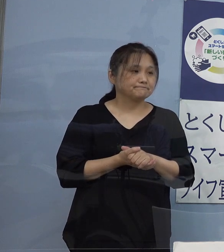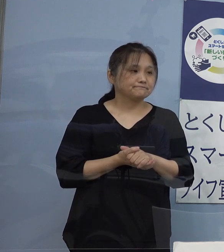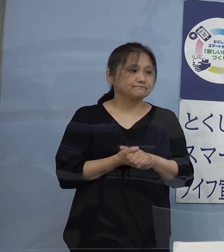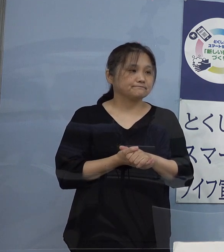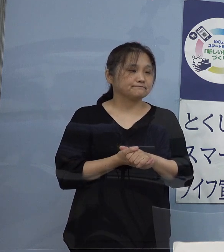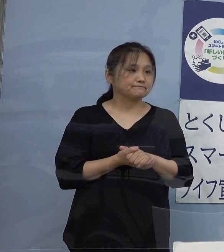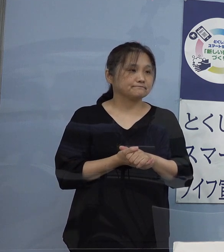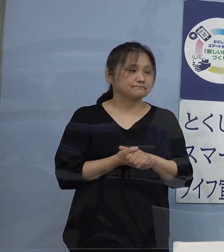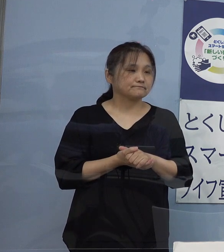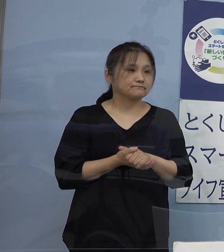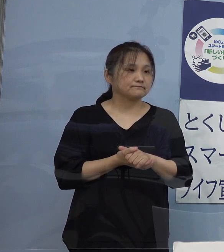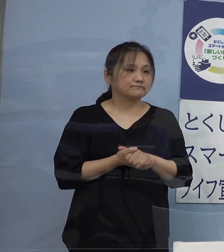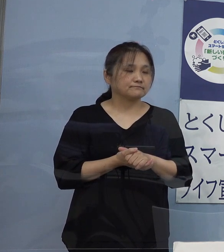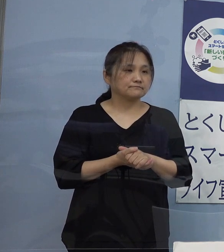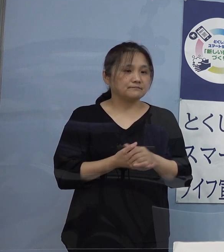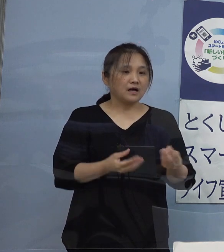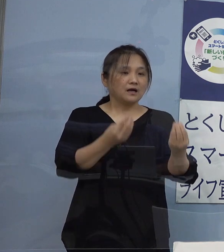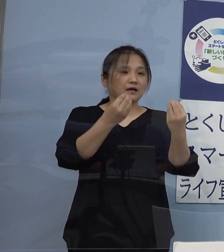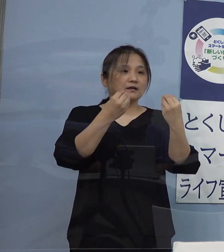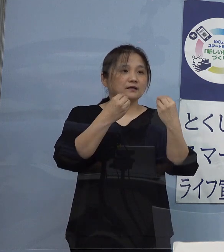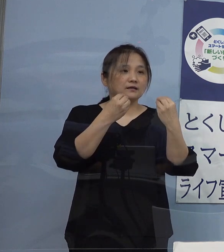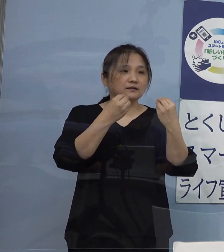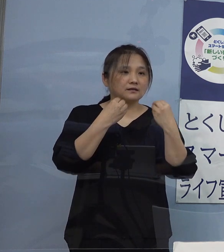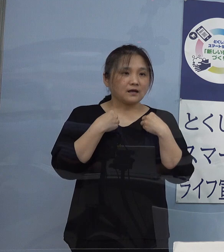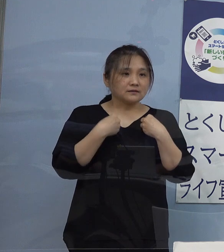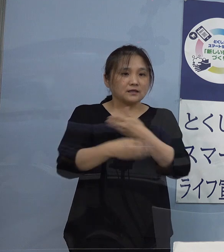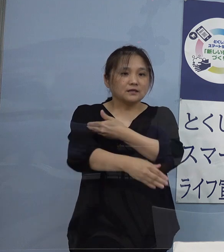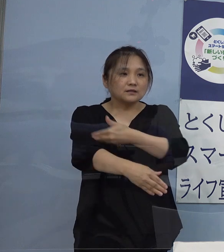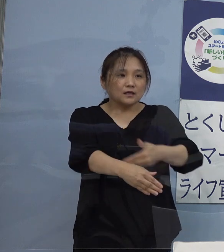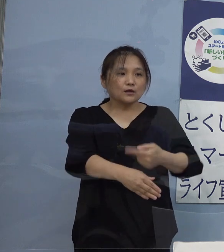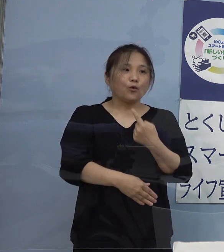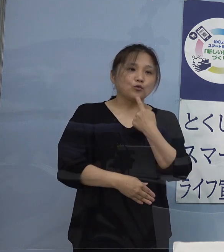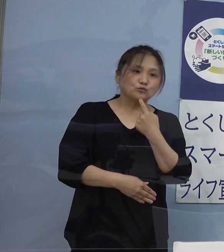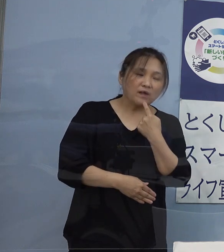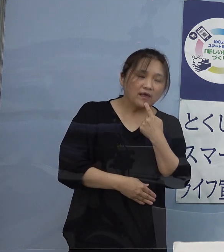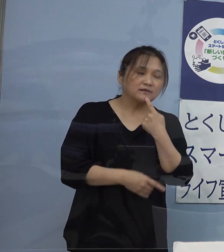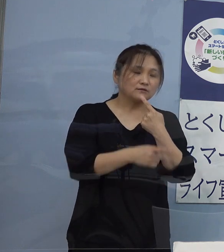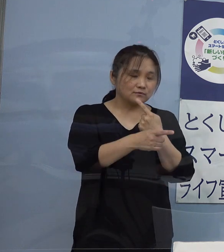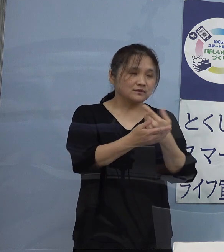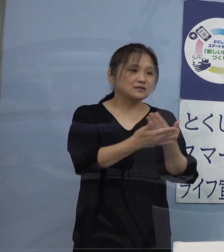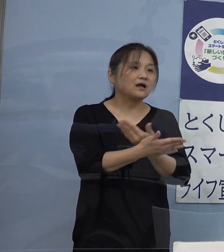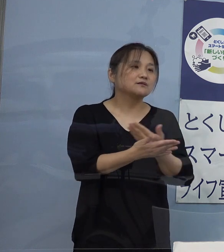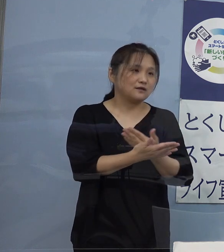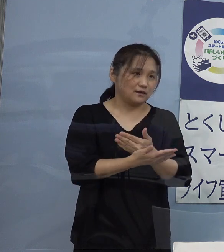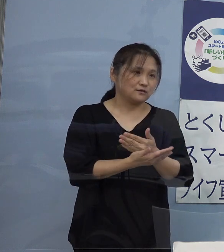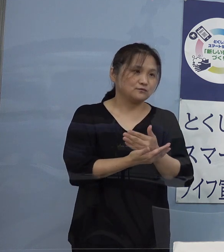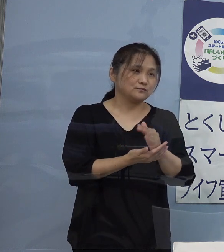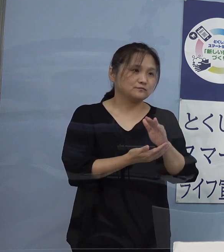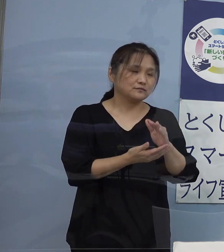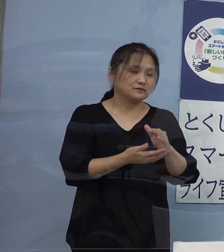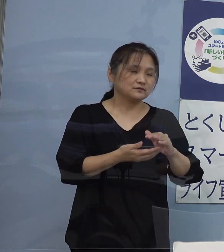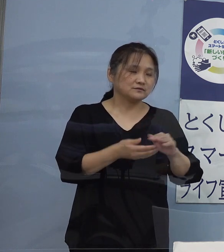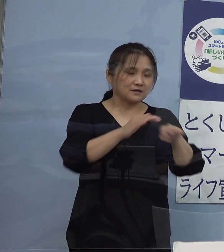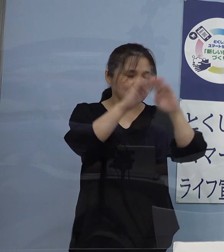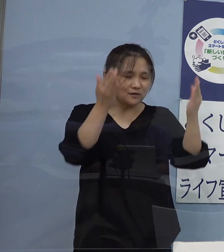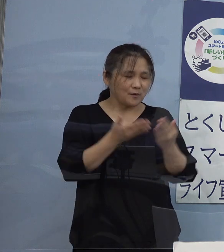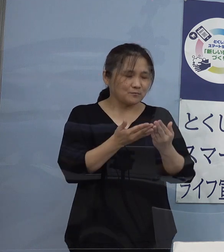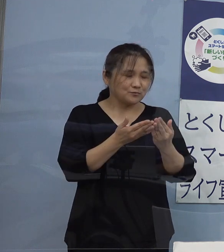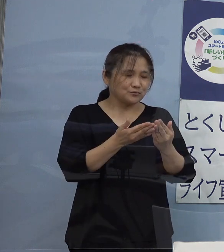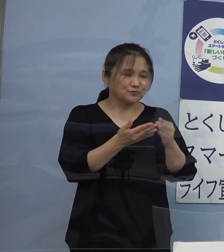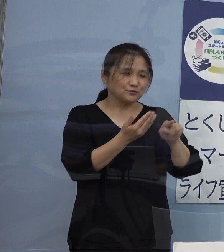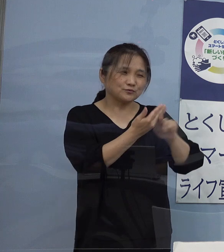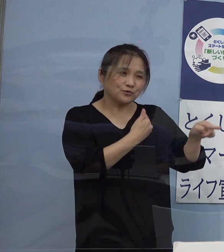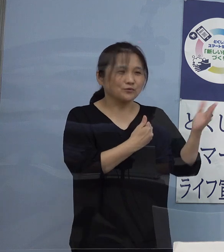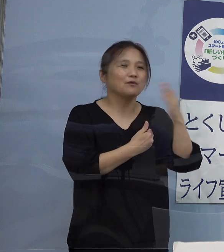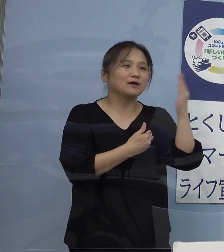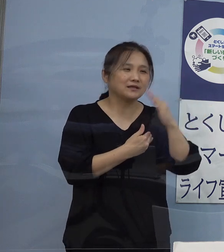ては感染経路不明という扱いにしているものもありますので、必ずしも言えないわけなんですが、しかし、ま